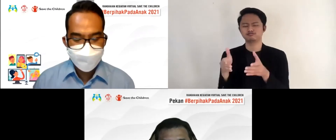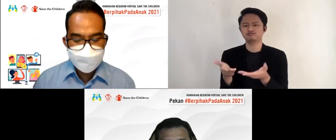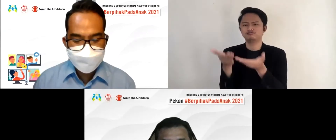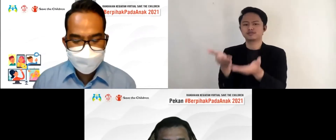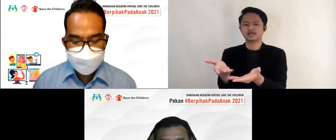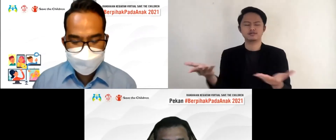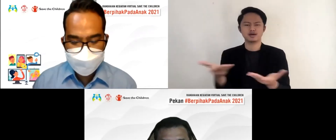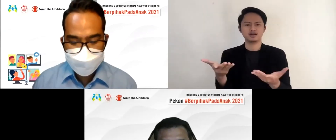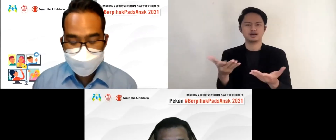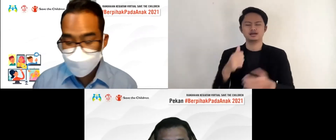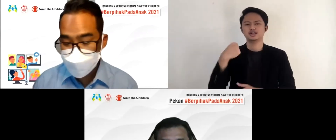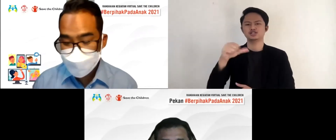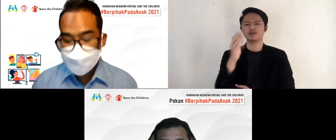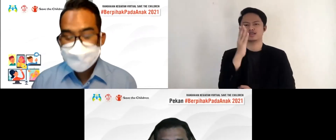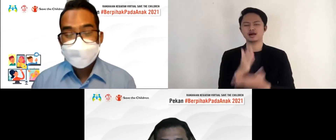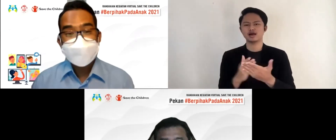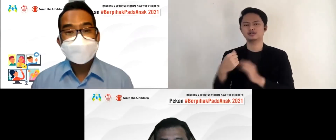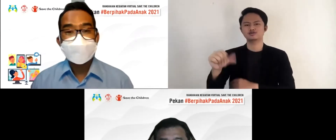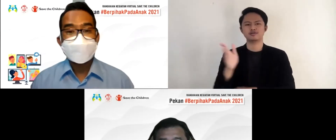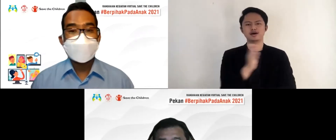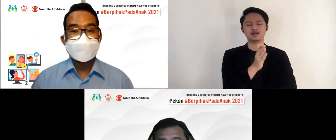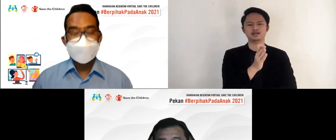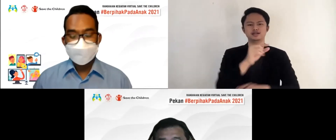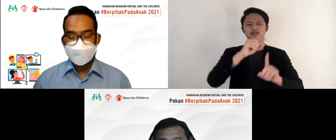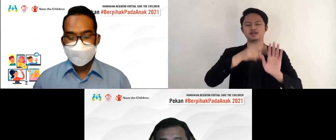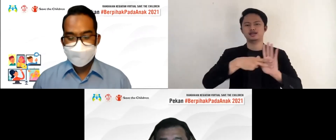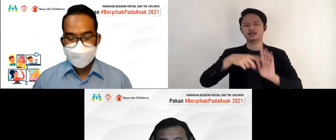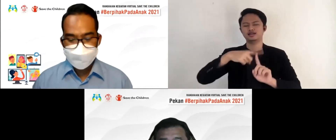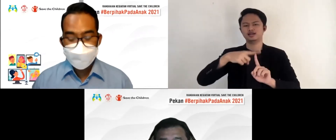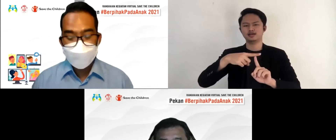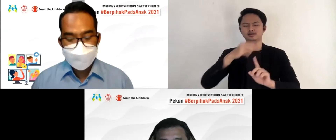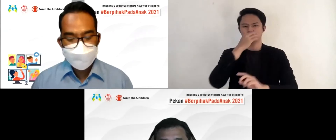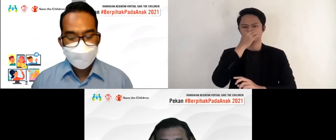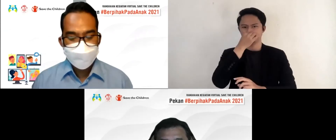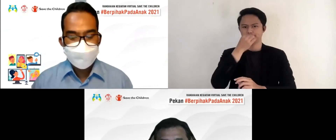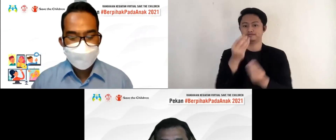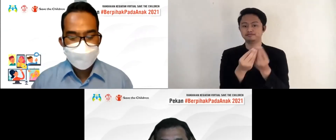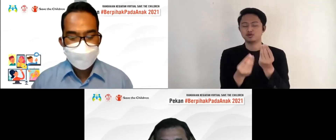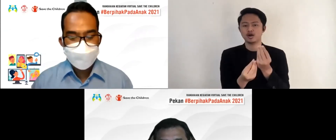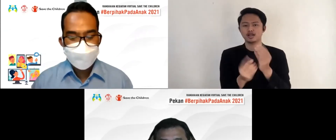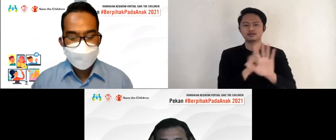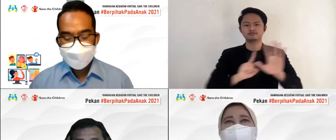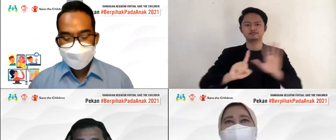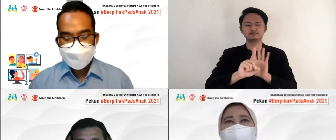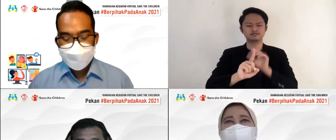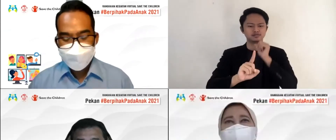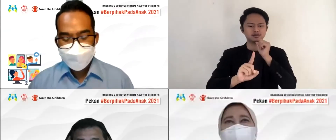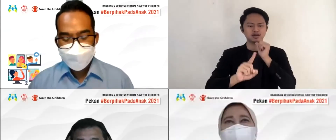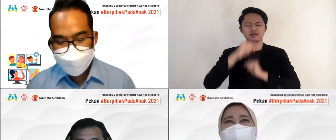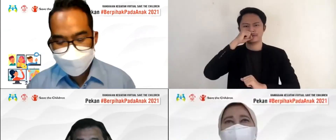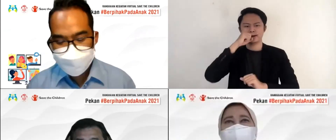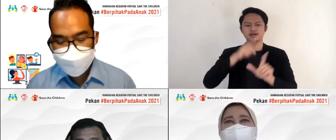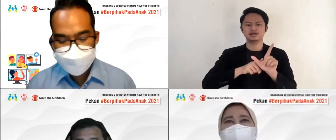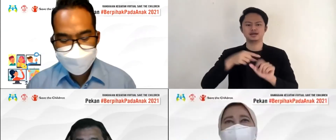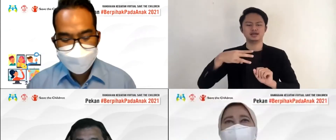Kabupaten Sumba Tengah dan Sumba Barat, Provinsi Nusa Tenggara Timur, yang dalam hal ini akan diwakili oleh Bapak Yehuda Malung